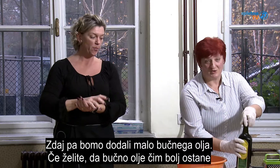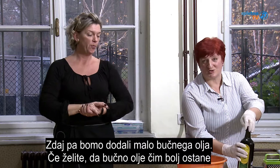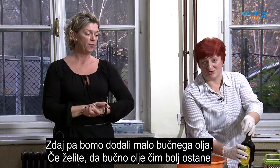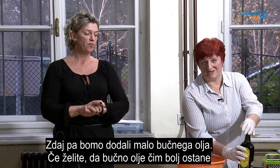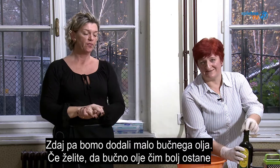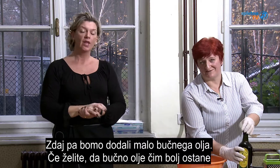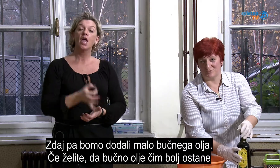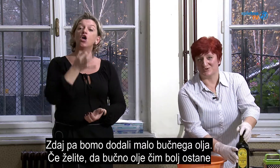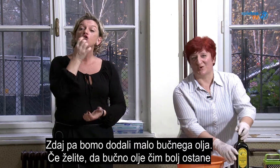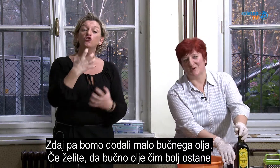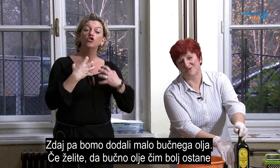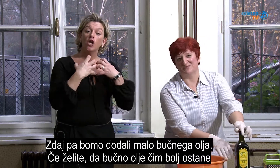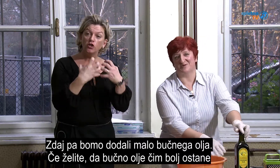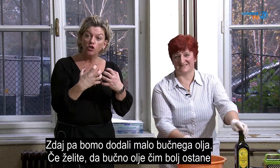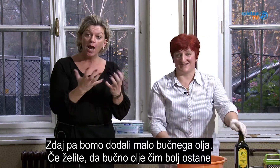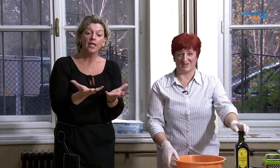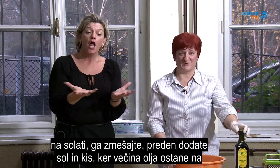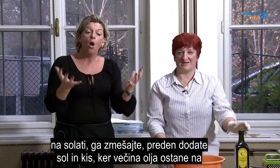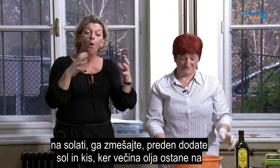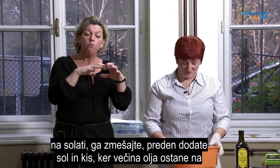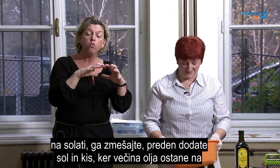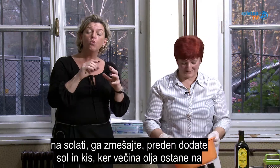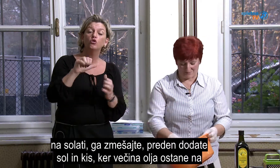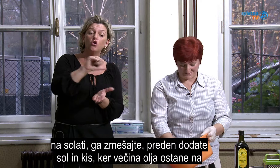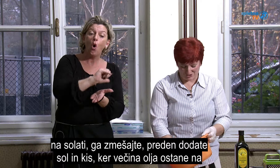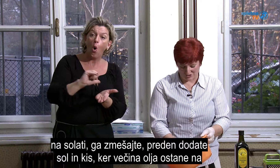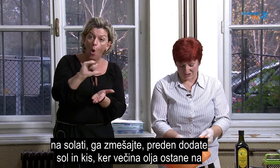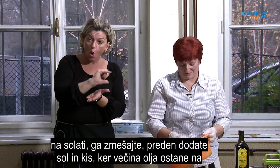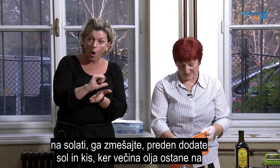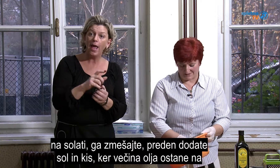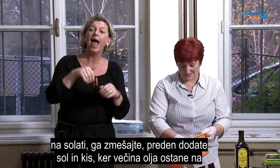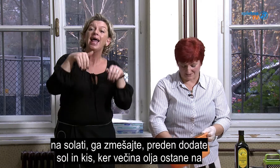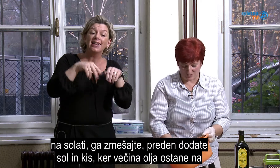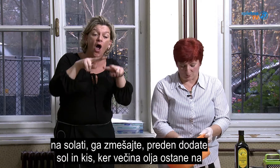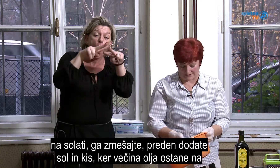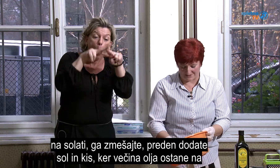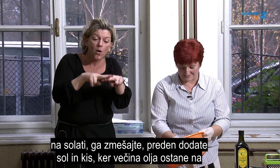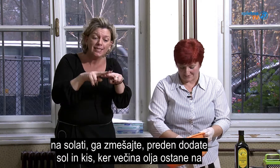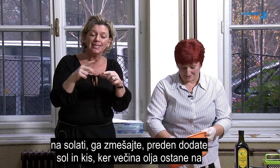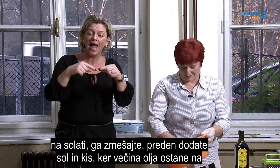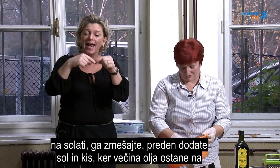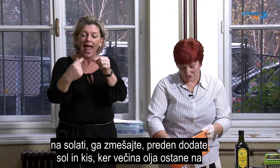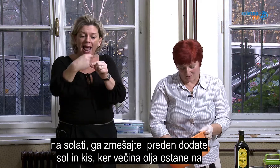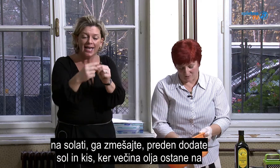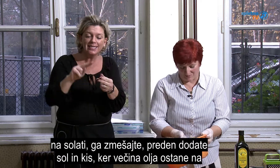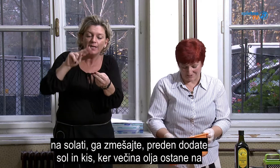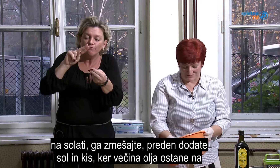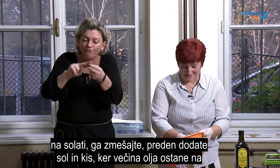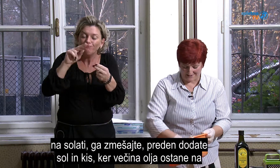Če želite, da bučno olje čim bolj ostane na solati, vedno ga samo zmešati, že preden date sol pa kis, ker večina olja potem ostane na